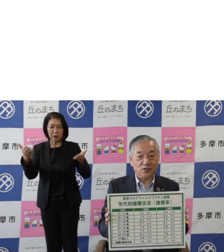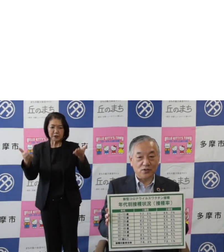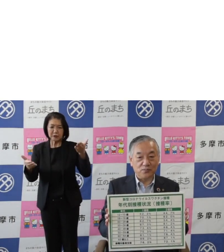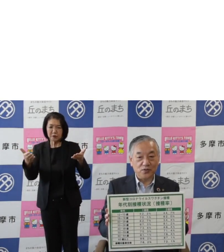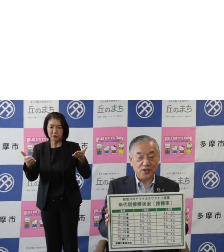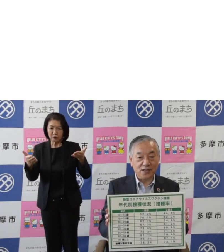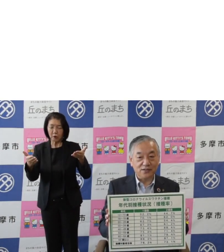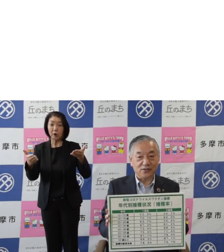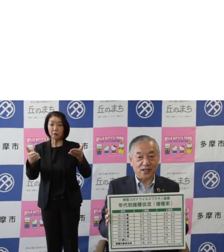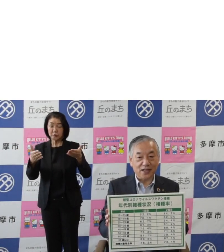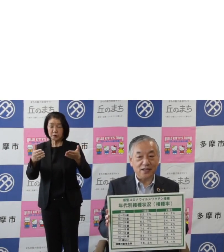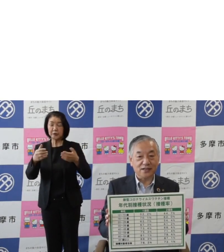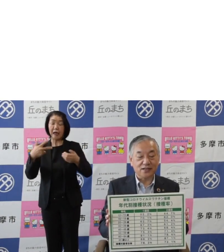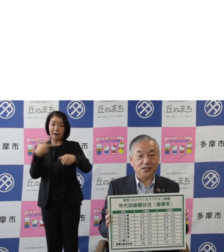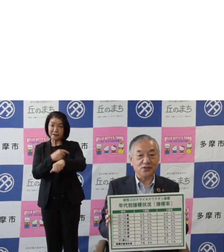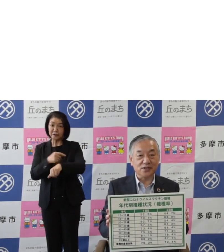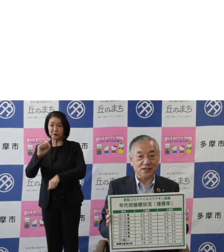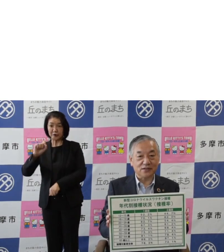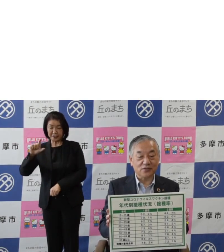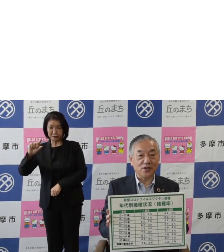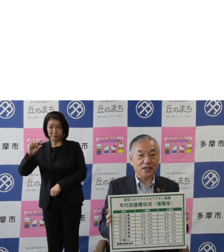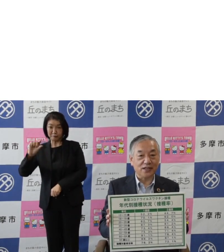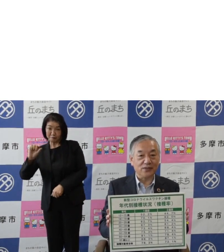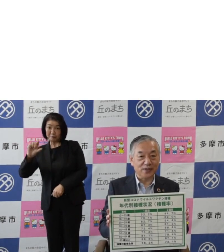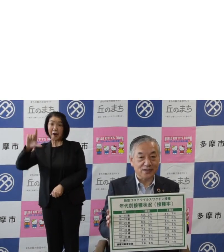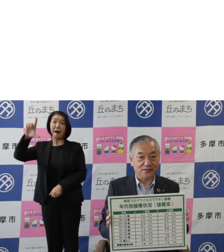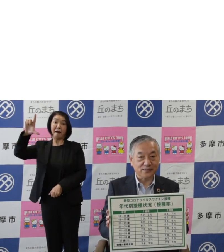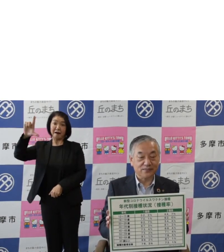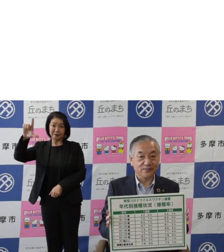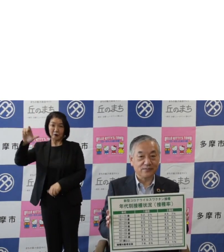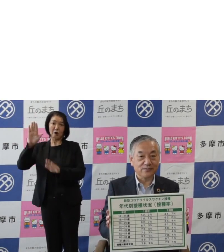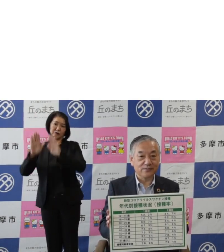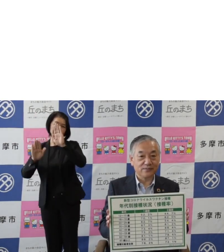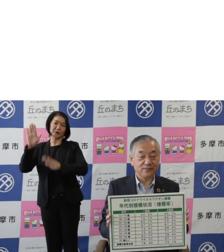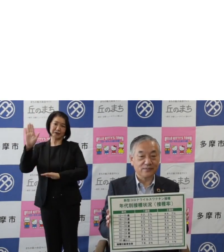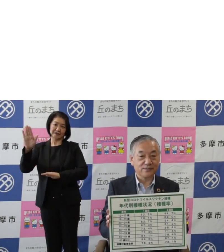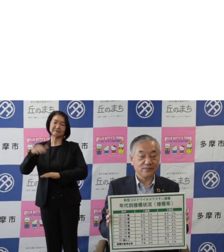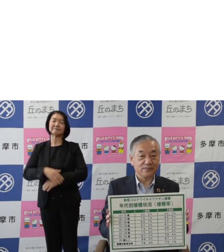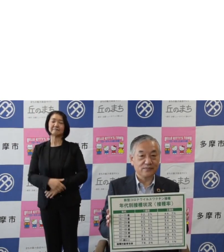もトップクラスの高い接種率となっています。